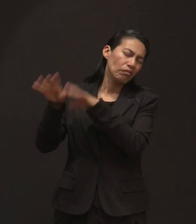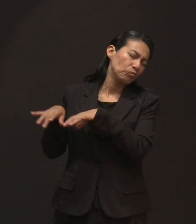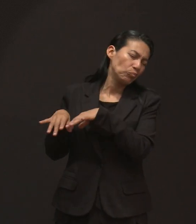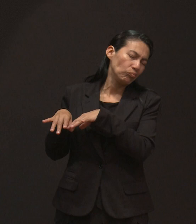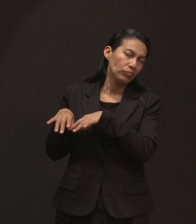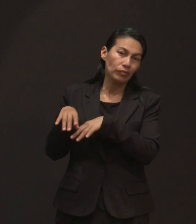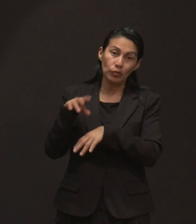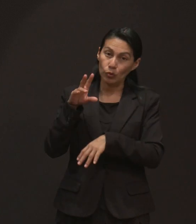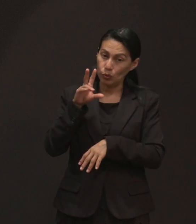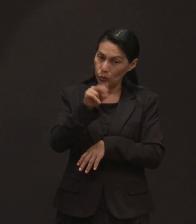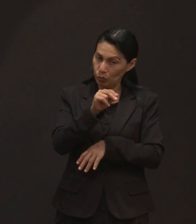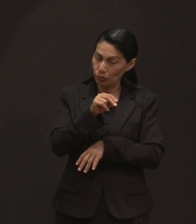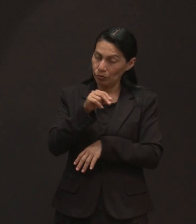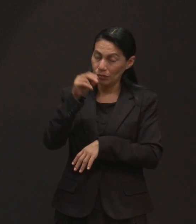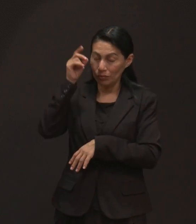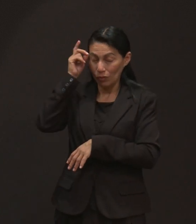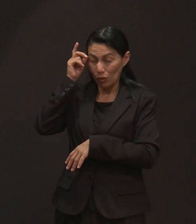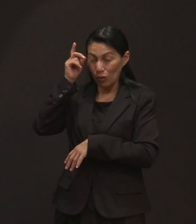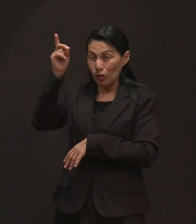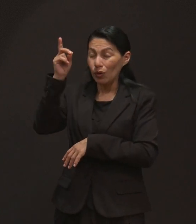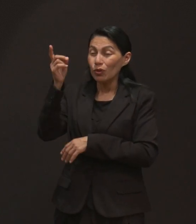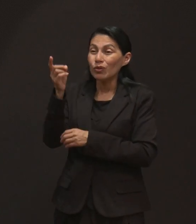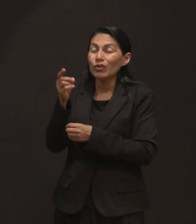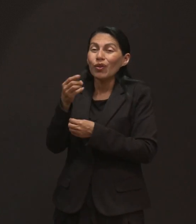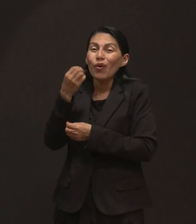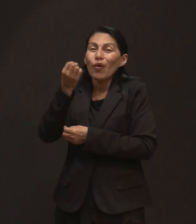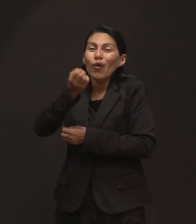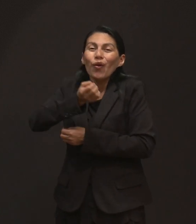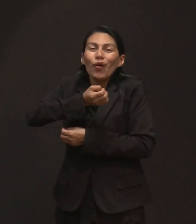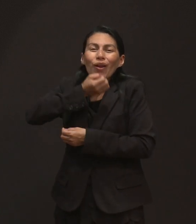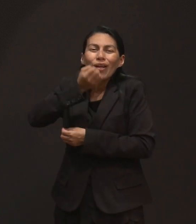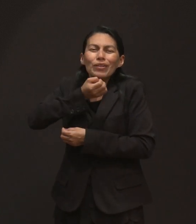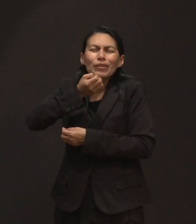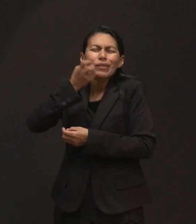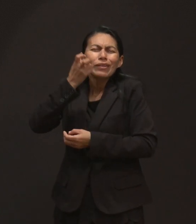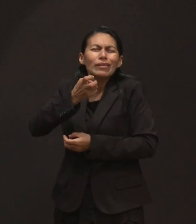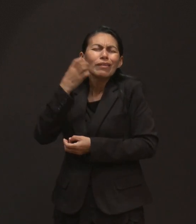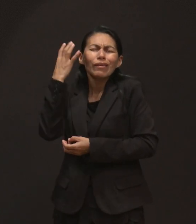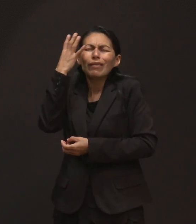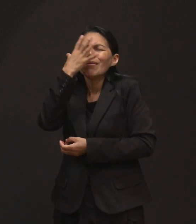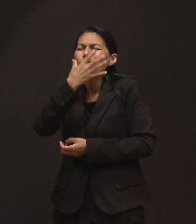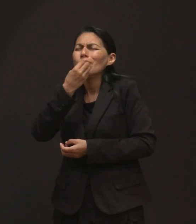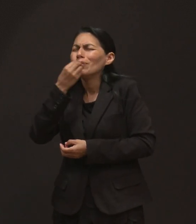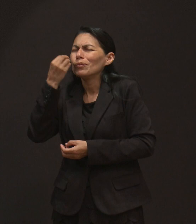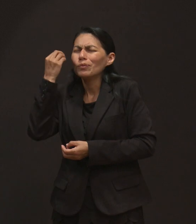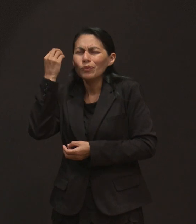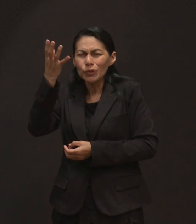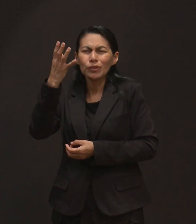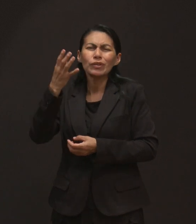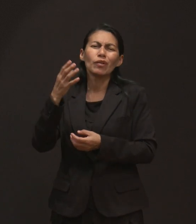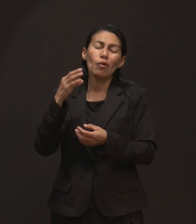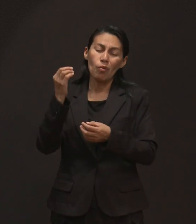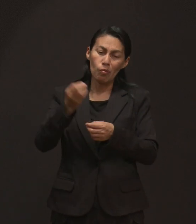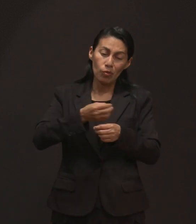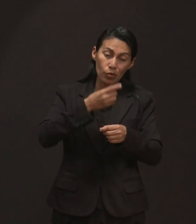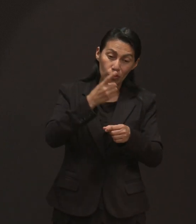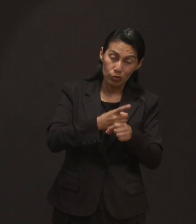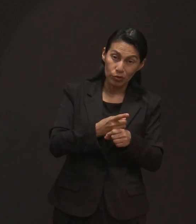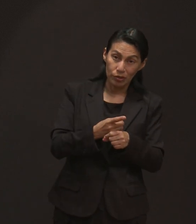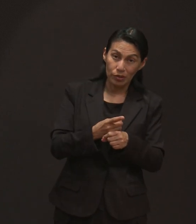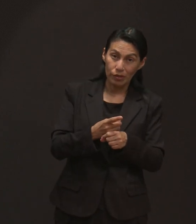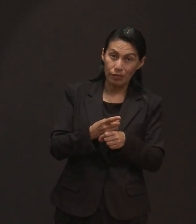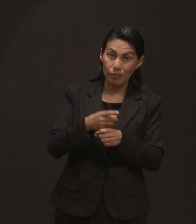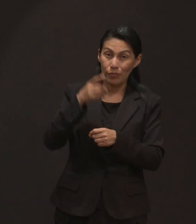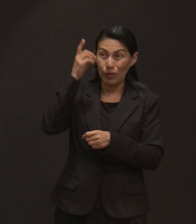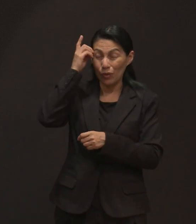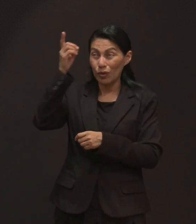este instrumento poderoso que Dios abrió la oportunidad y la abrió con el sacrificio de